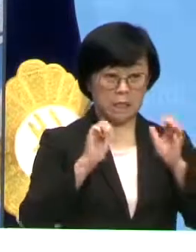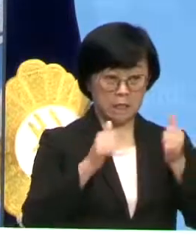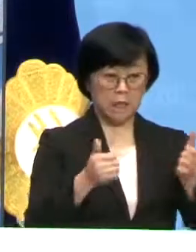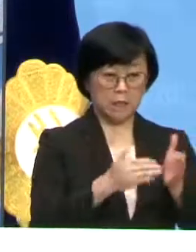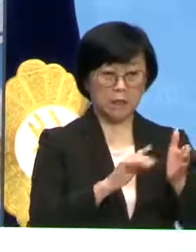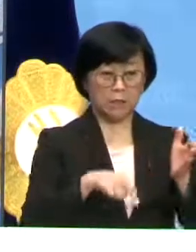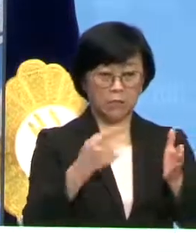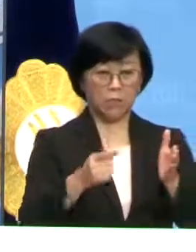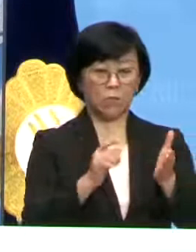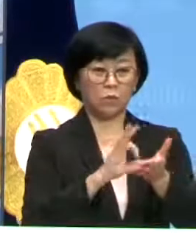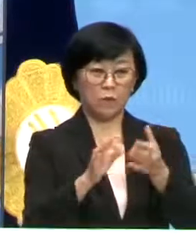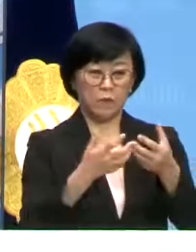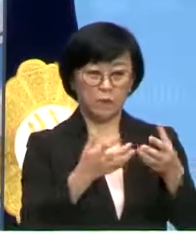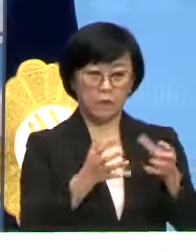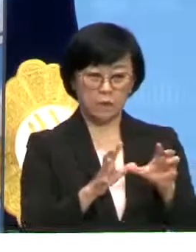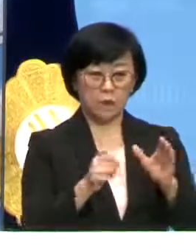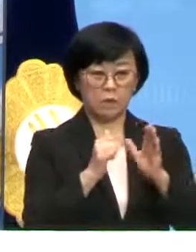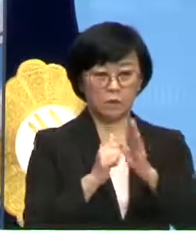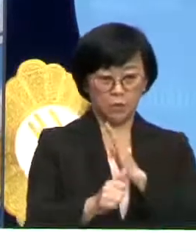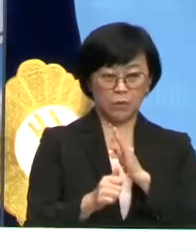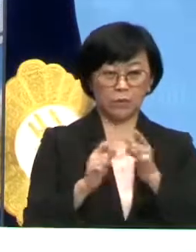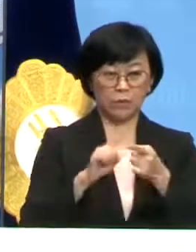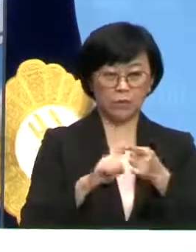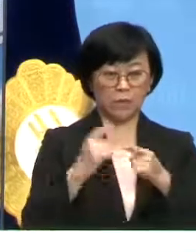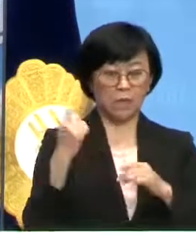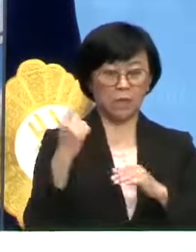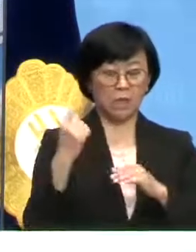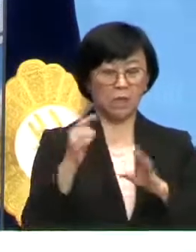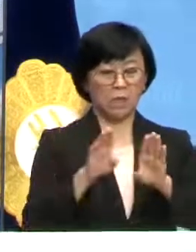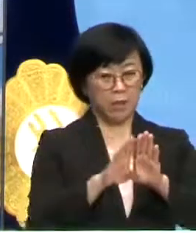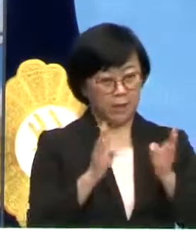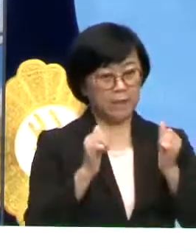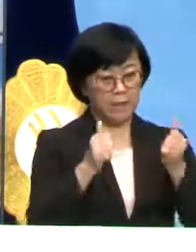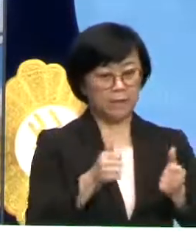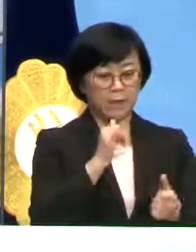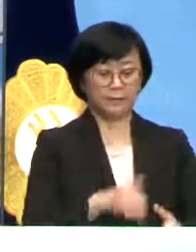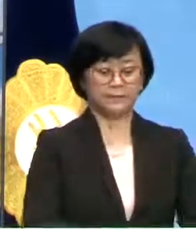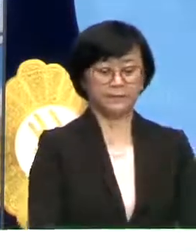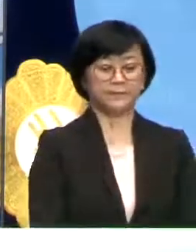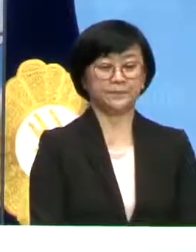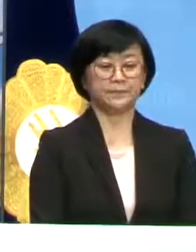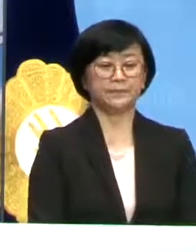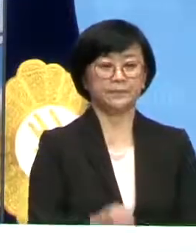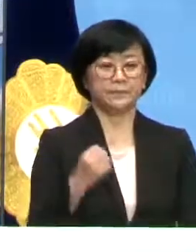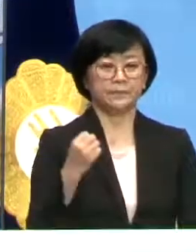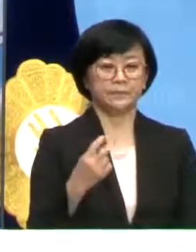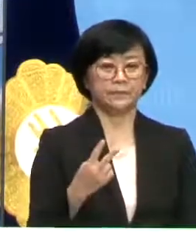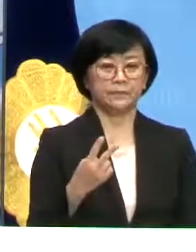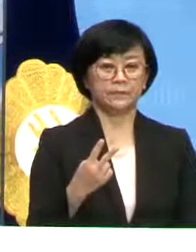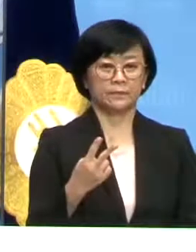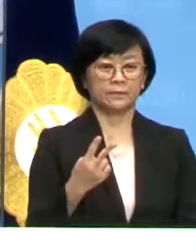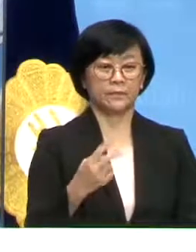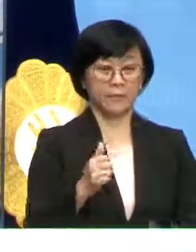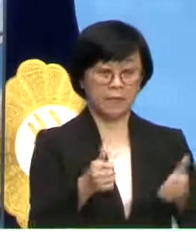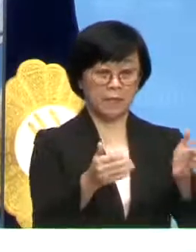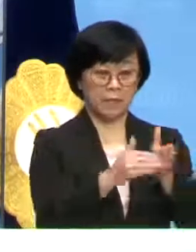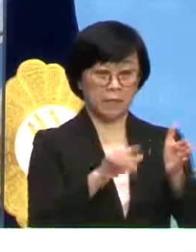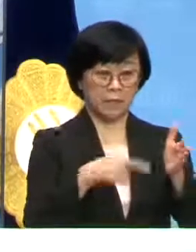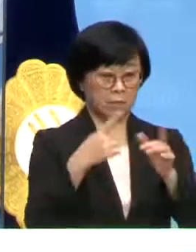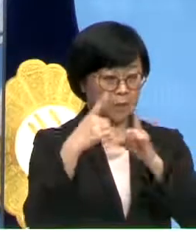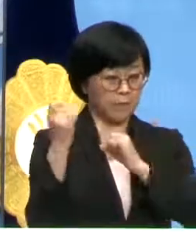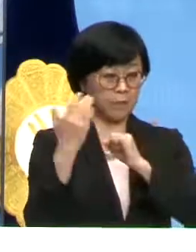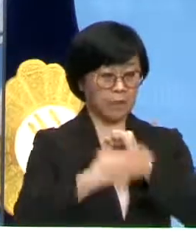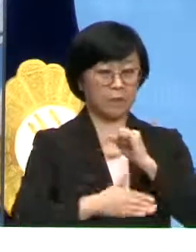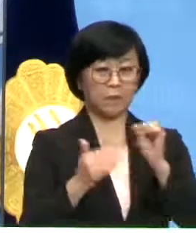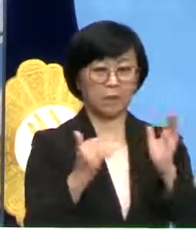다음에 우리 소비자단체 대표 님들의 개인사가 있겠습니다 그리고 이제 그 인사가 맞추고 나서 기념촬영